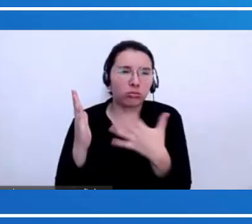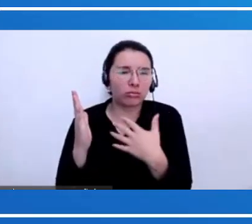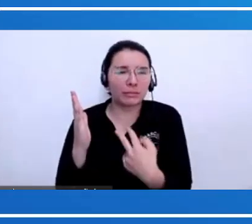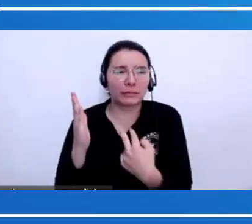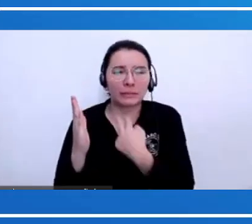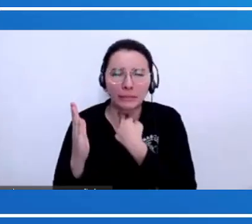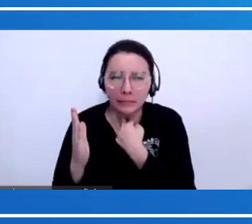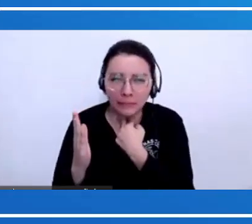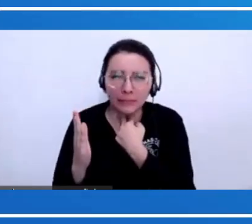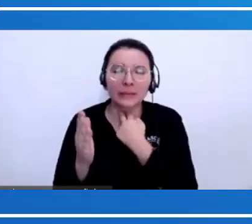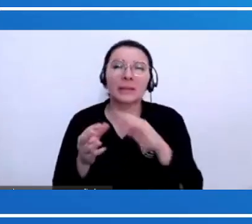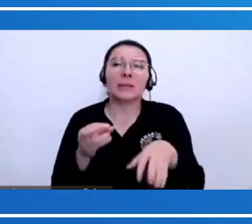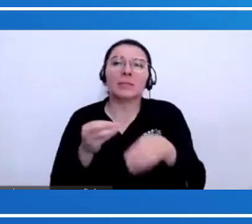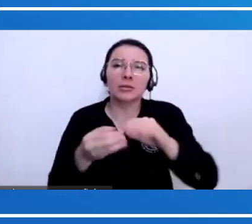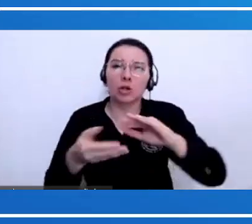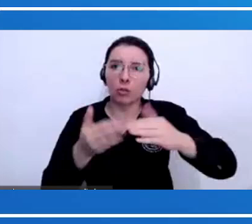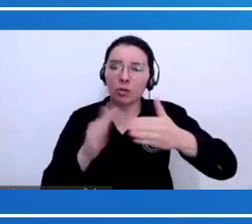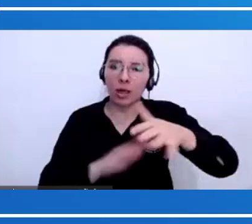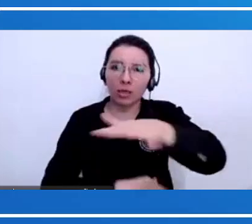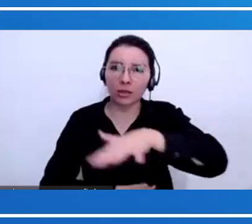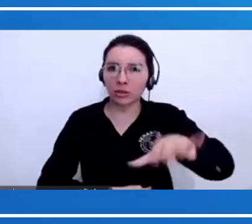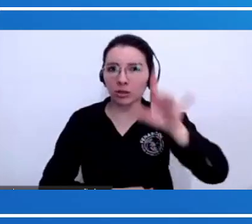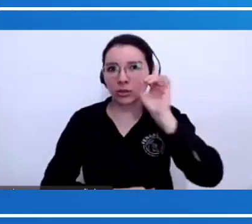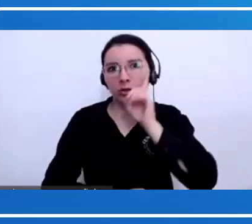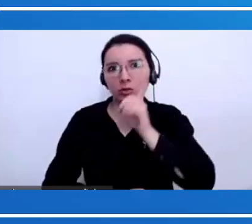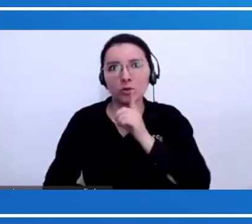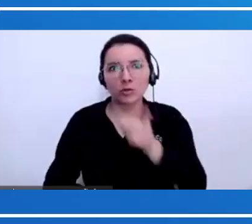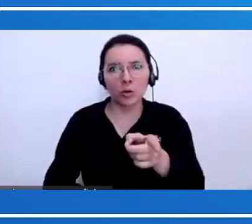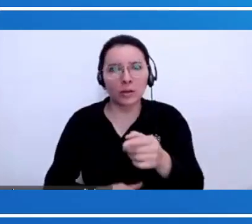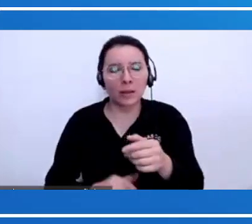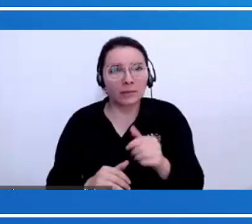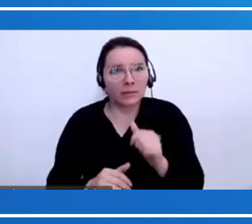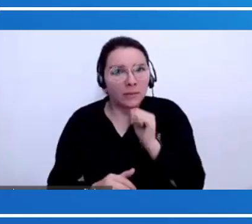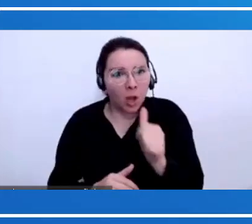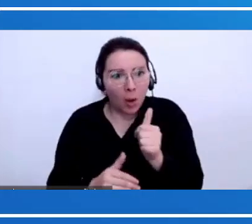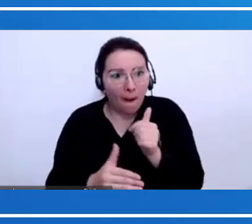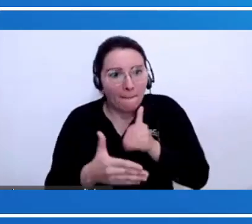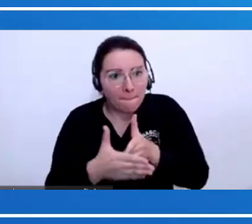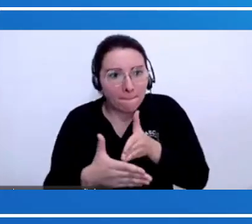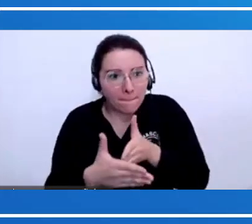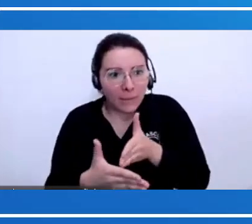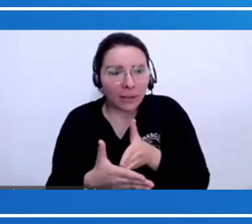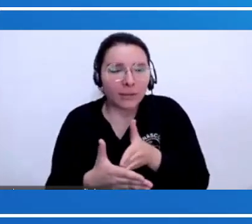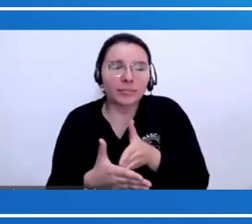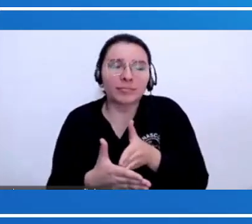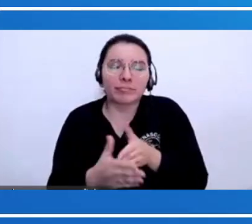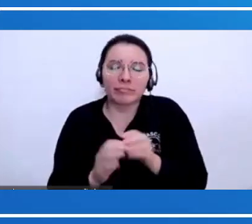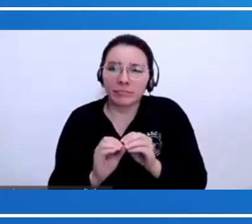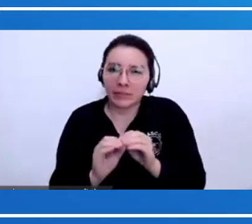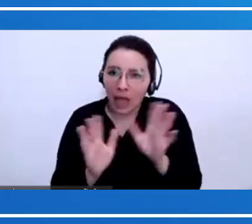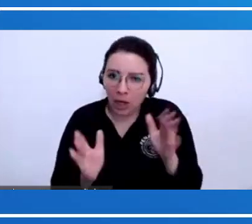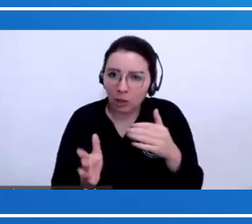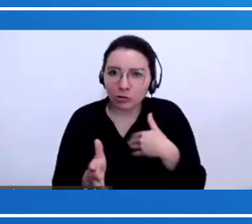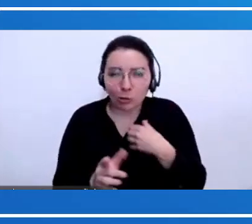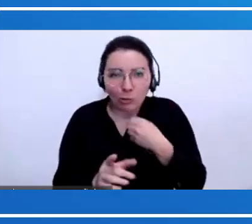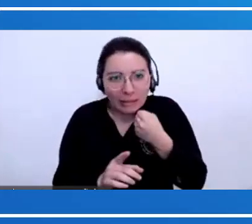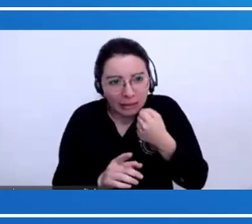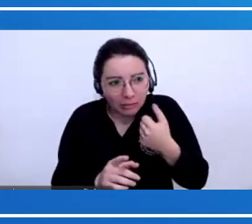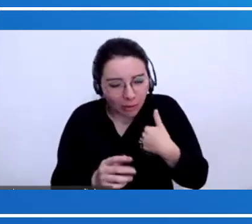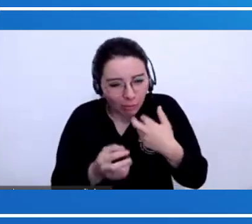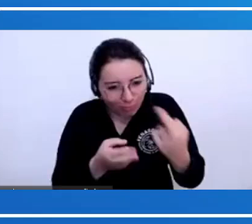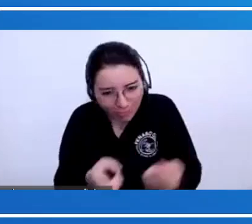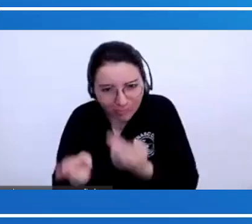en la población sorda, ¿sí? Y mire, insisto, cuenten con el